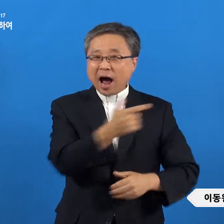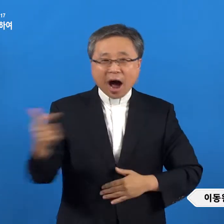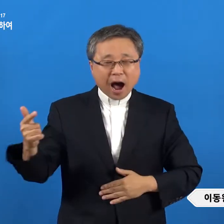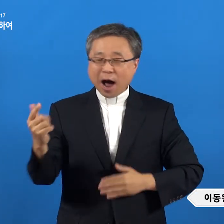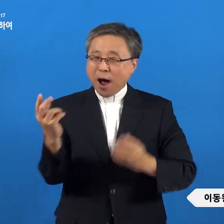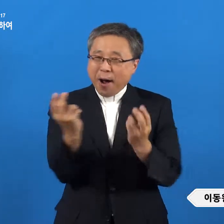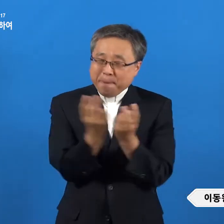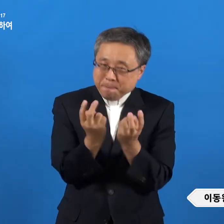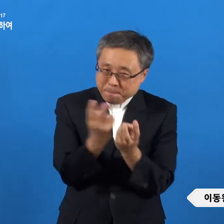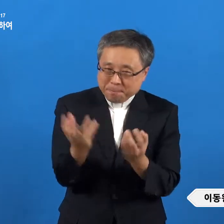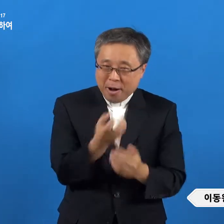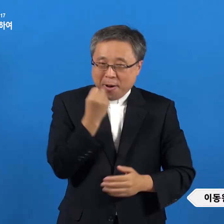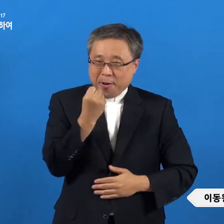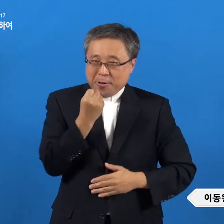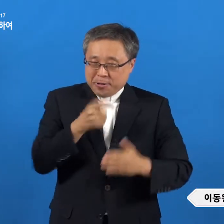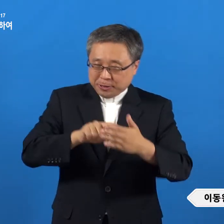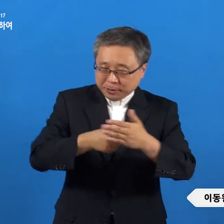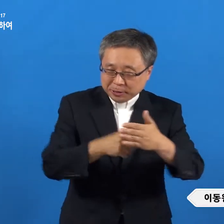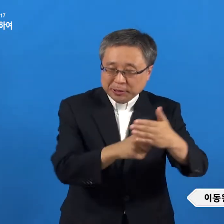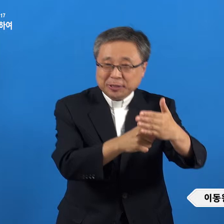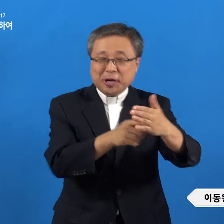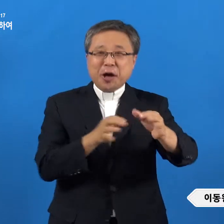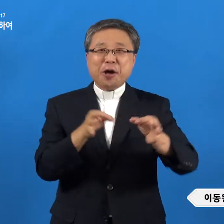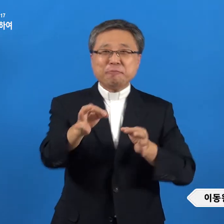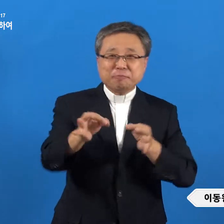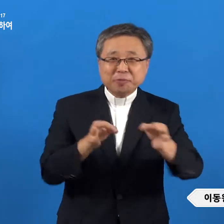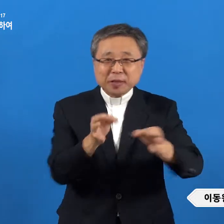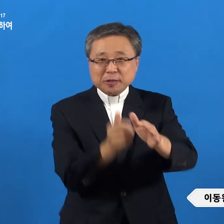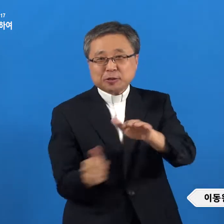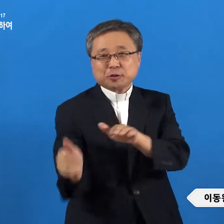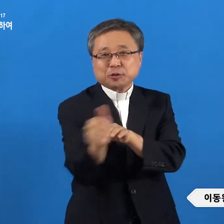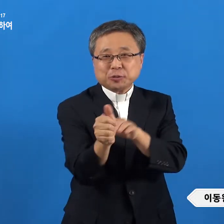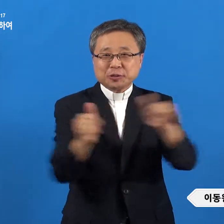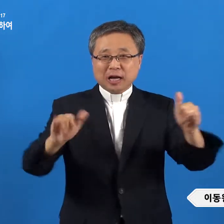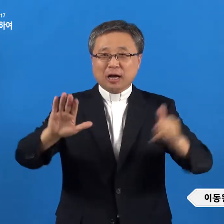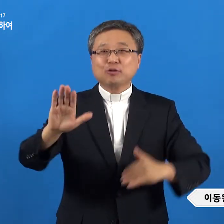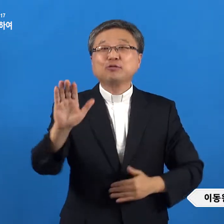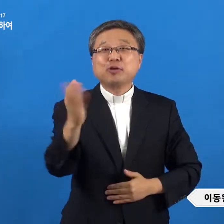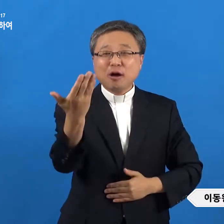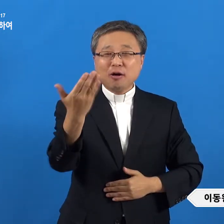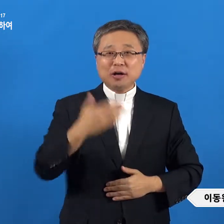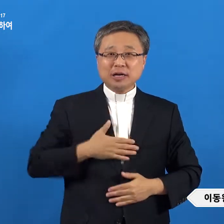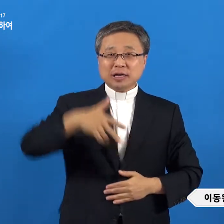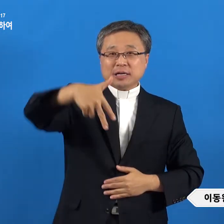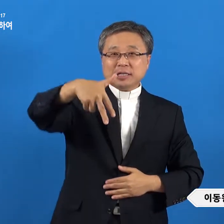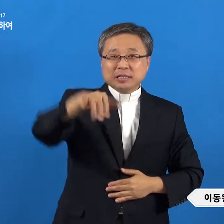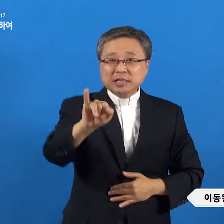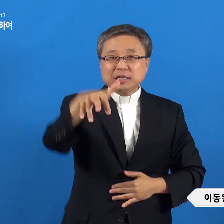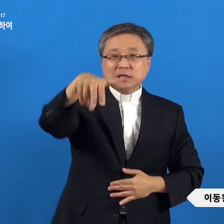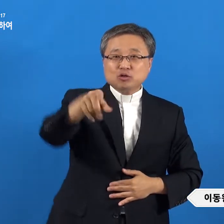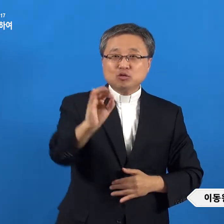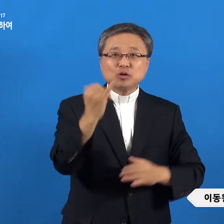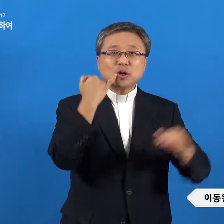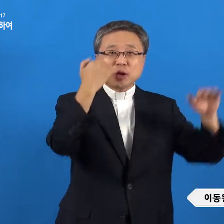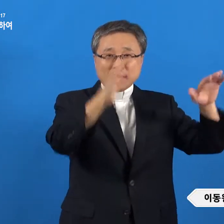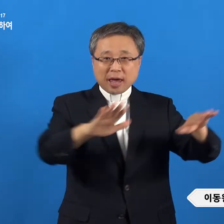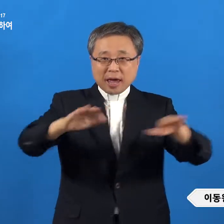전략적이고도 진취적인 비즈니스의 파이오니어가 되어 지중해를 타고 전 세계로 진출하고